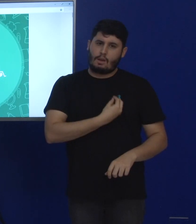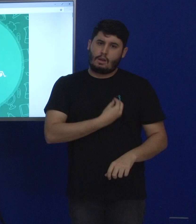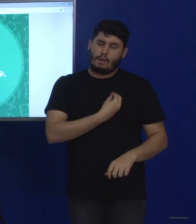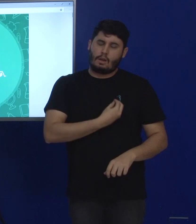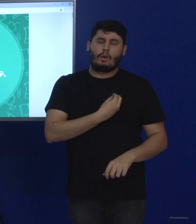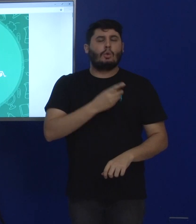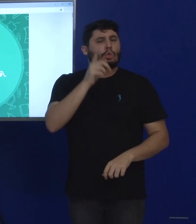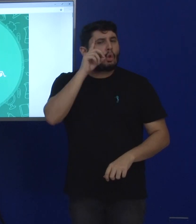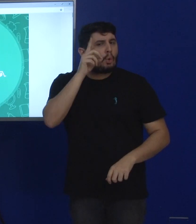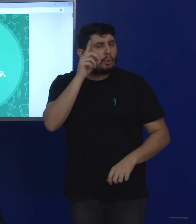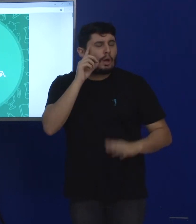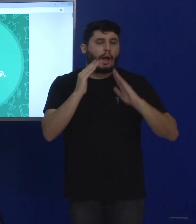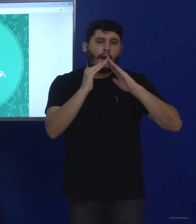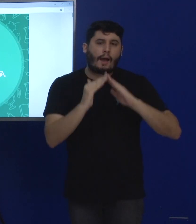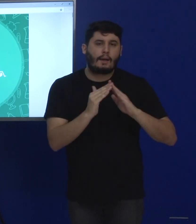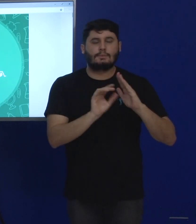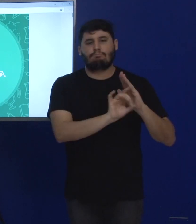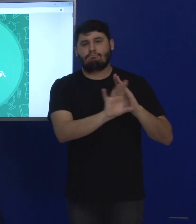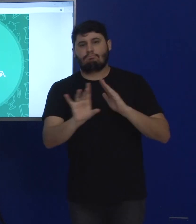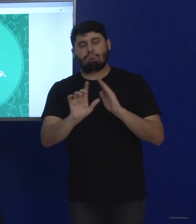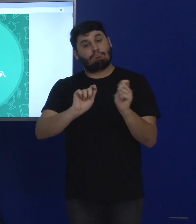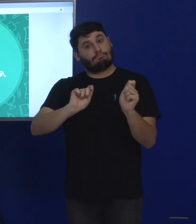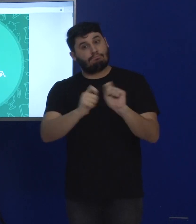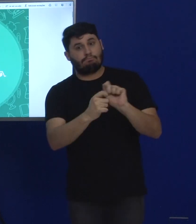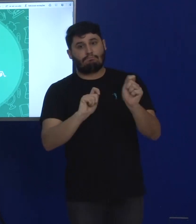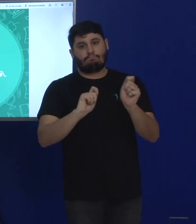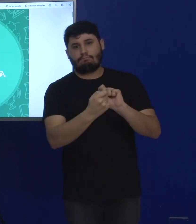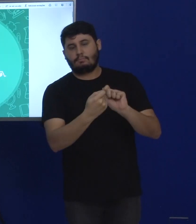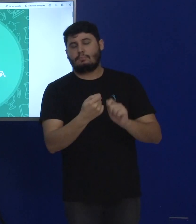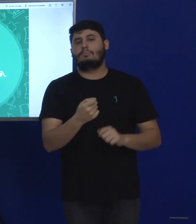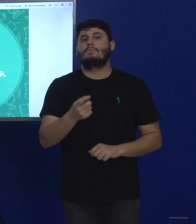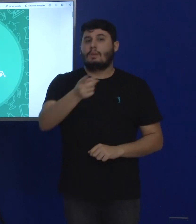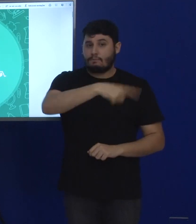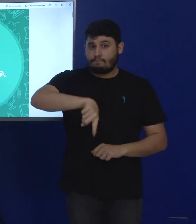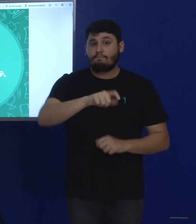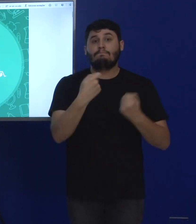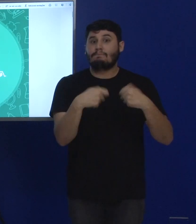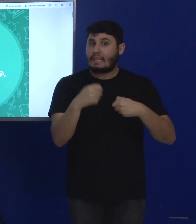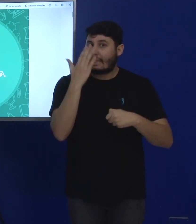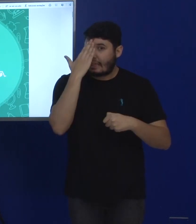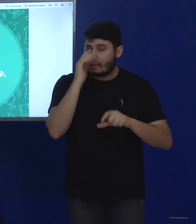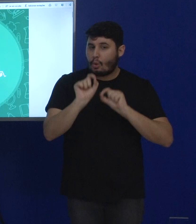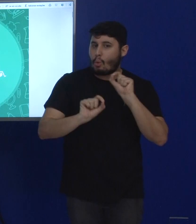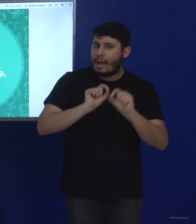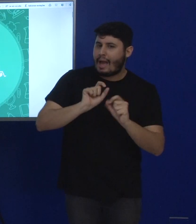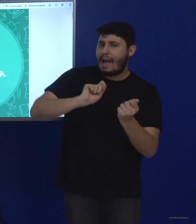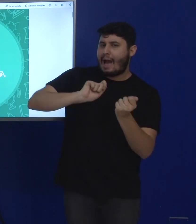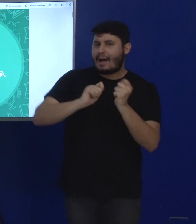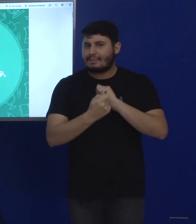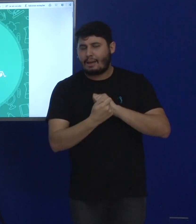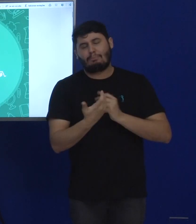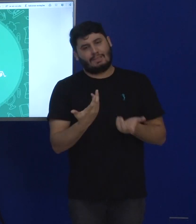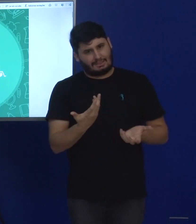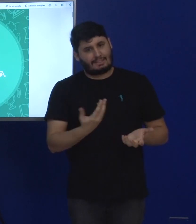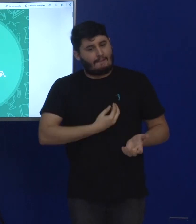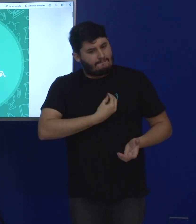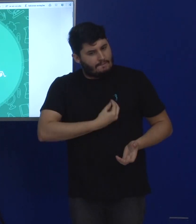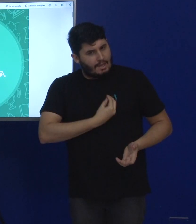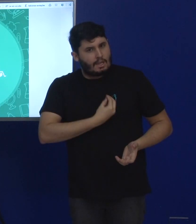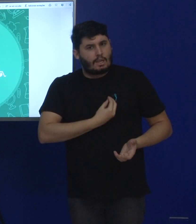das residências de cada família, entendendo sempre a necessidade de adequação de rotina, a necessidade